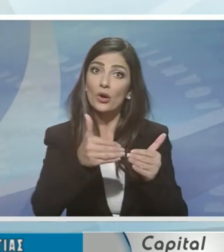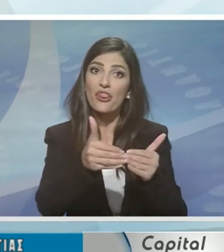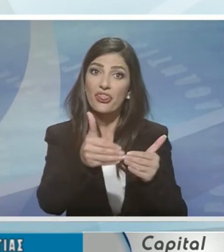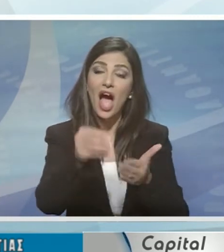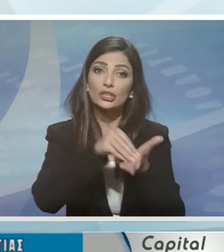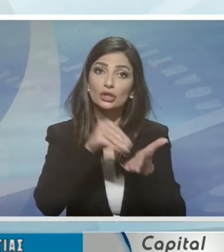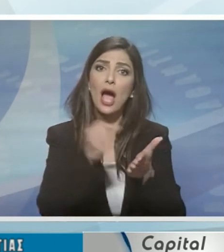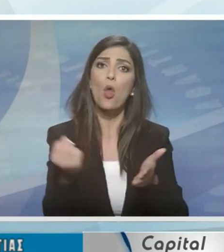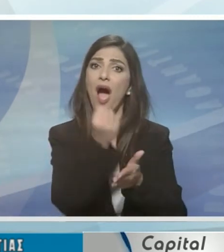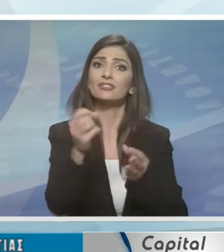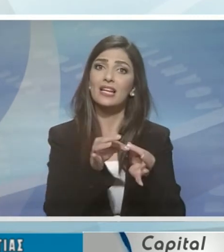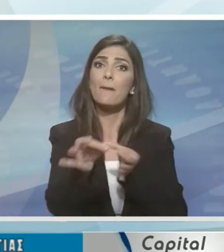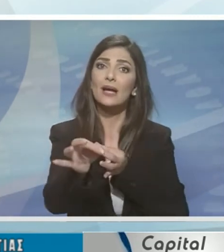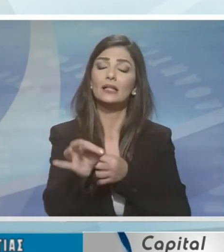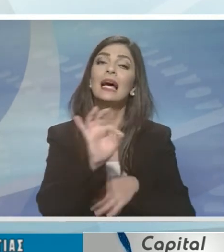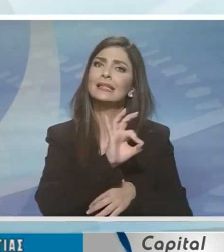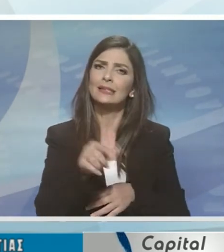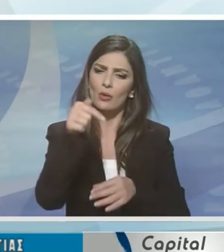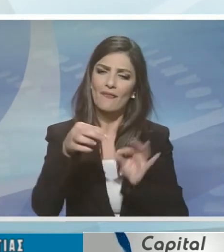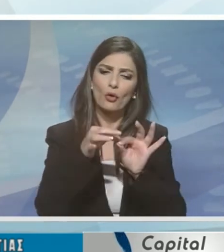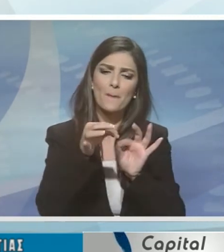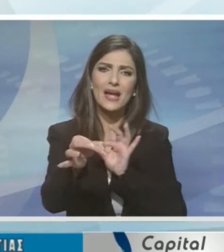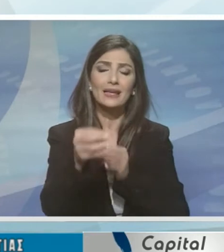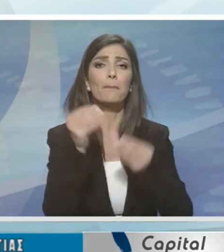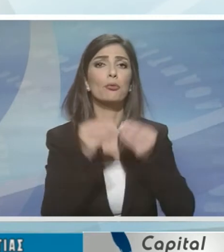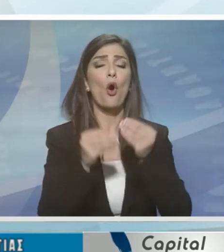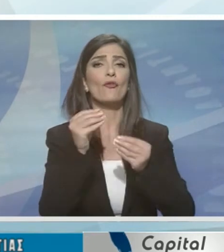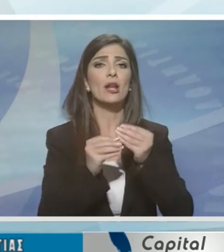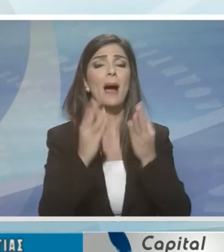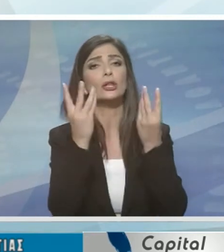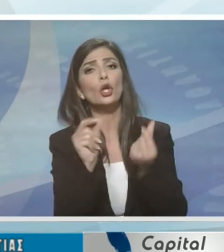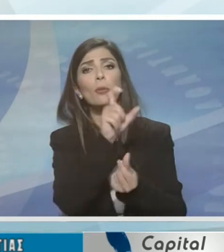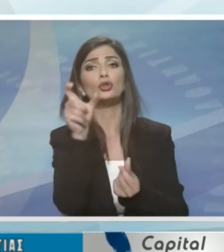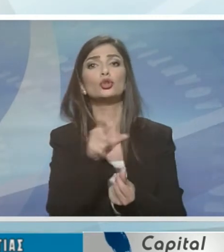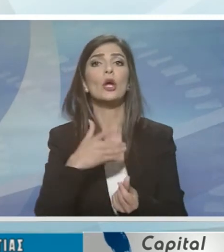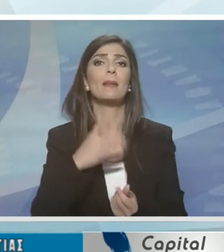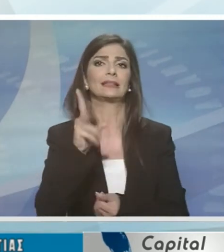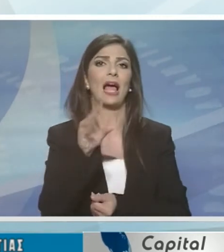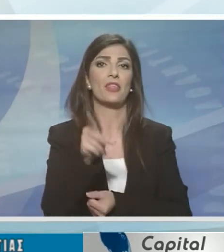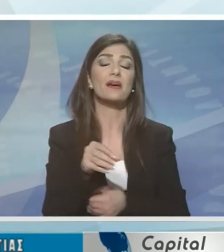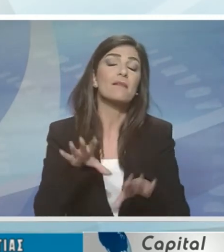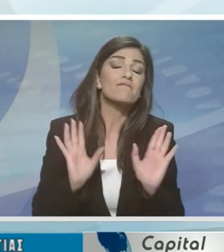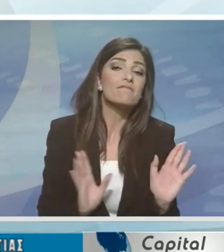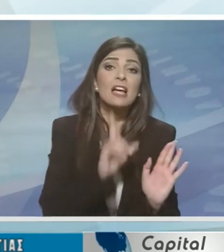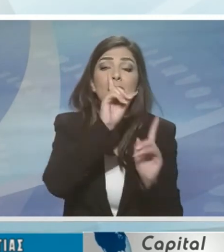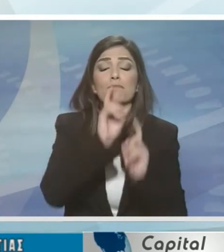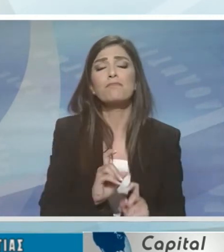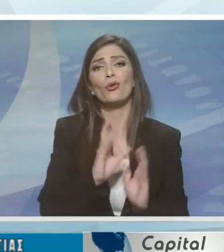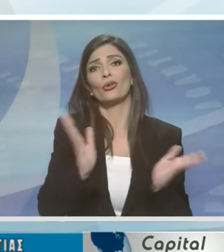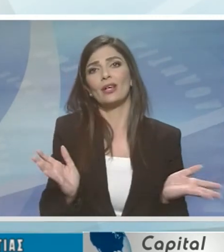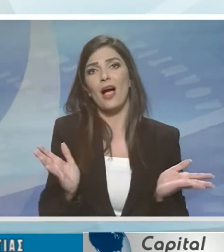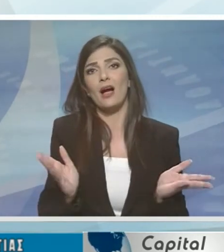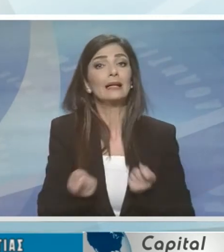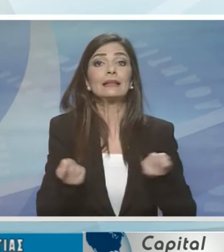και αναστατώνουν την καθημερινότητα όλων μας. Δεν υπάρχει όμως άλλη επιλογή. Για τούτο και